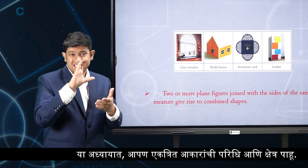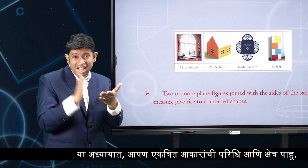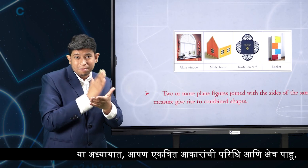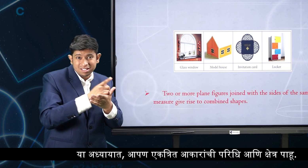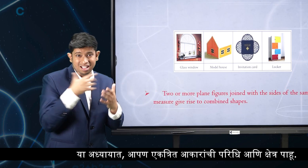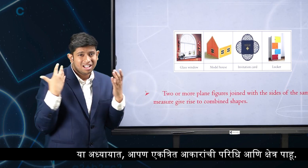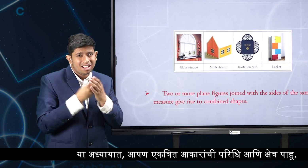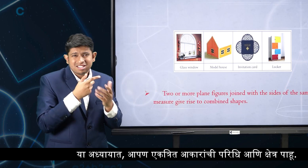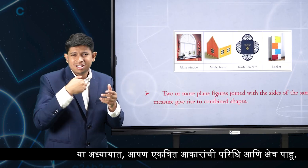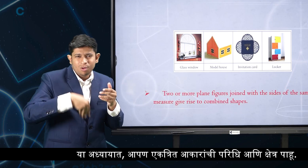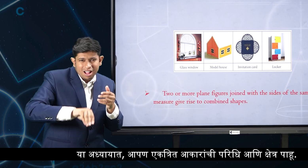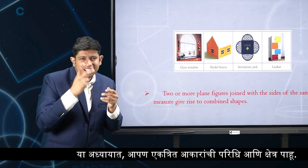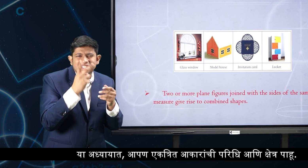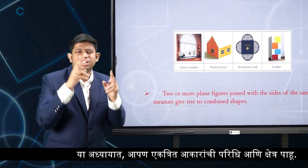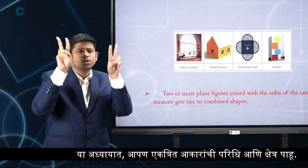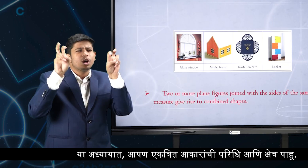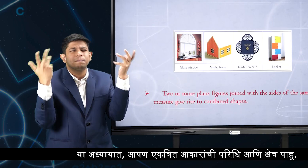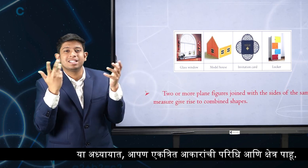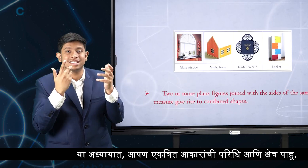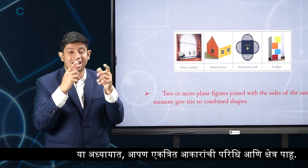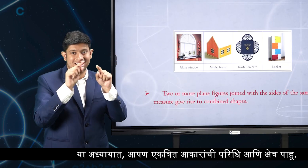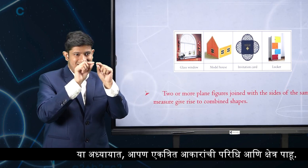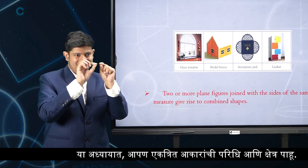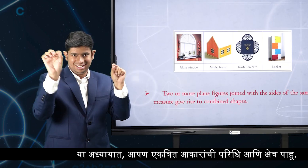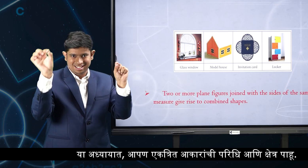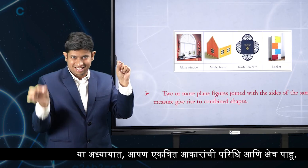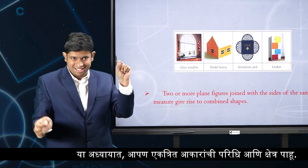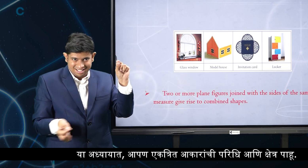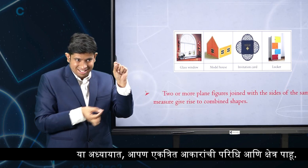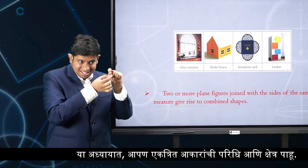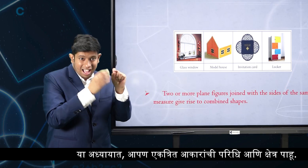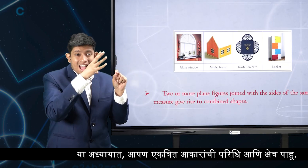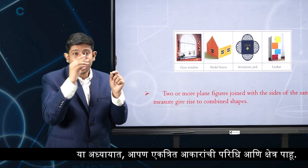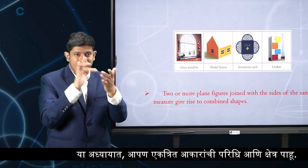या अध्यायात आपण एकत्रित आकारांची परिधी आणि क्षेत्र पाहू.